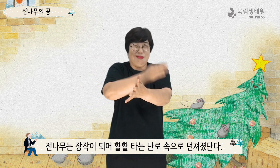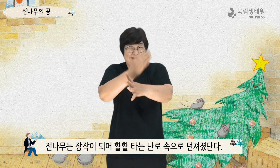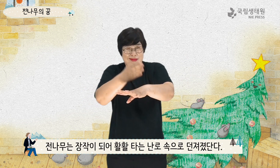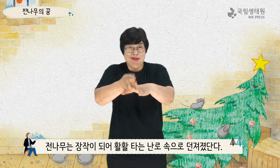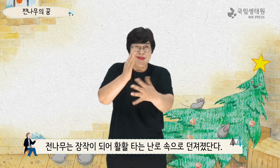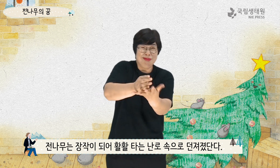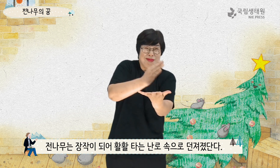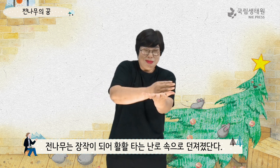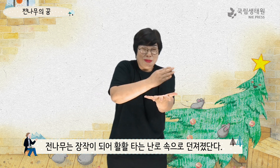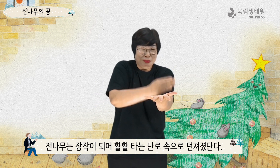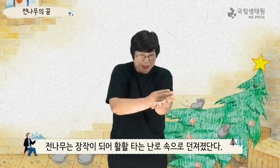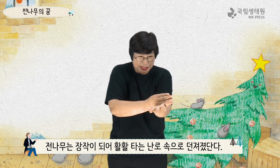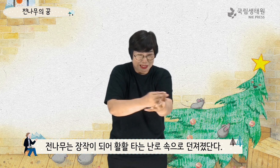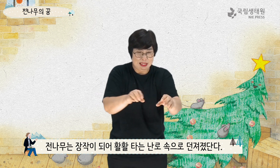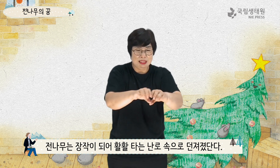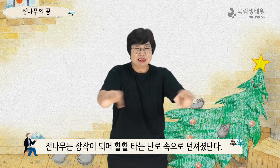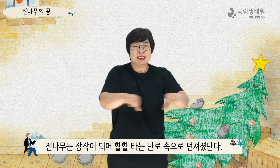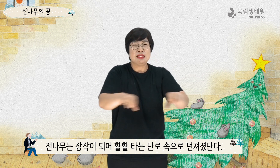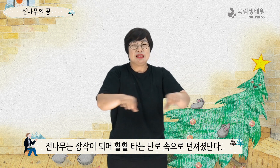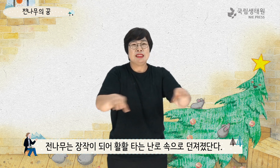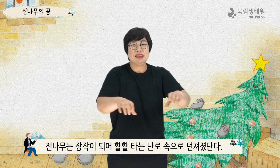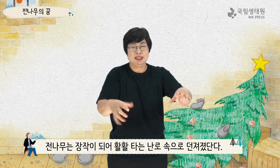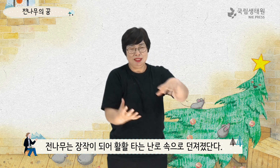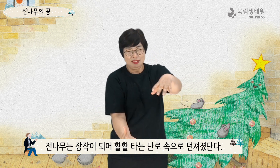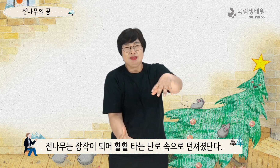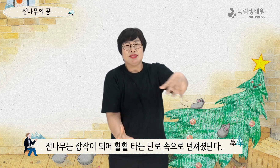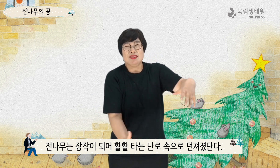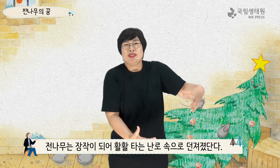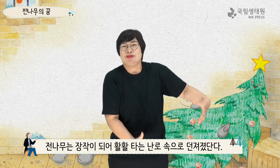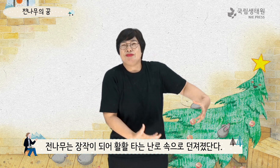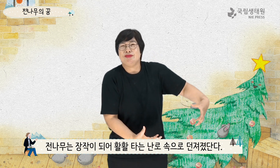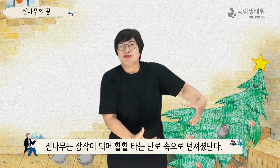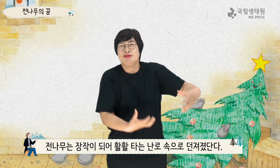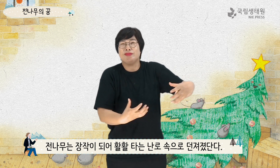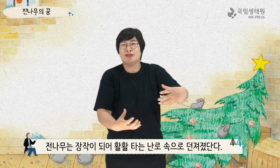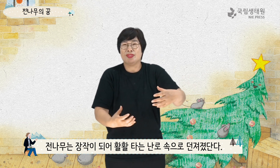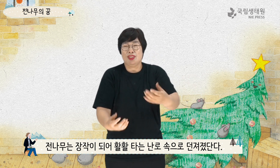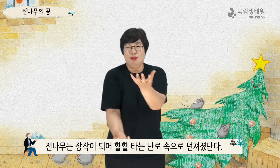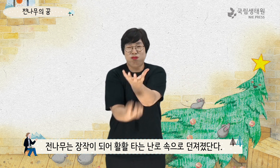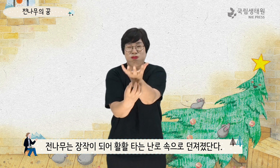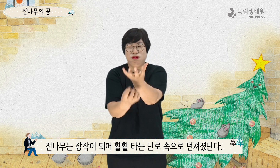전나무는 장작이 되어 활활 타는 난로 속으로 던져졌단다.